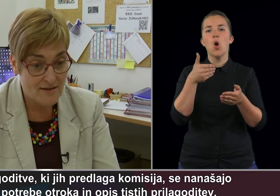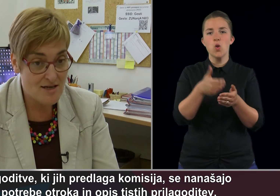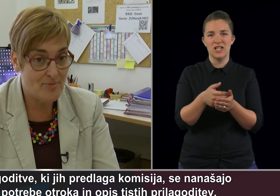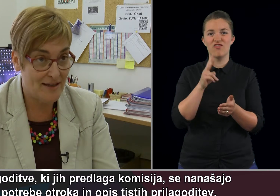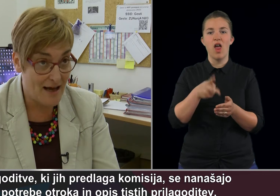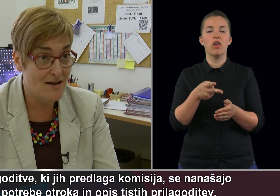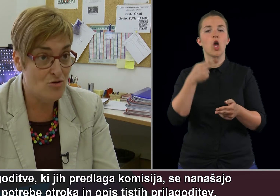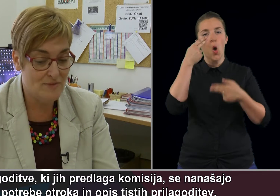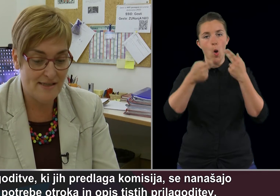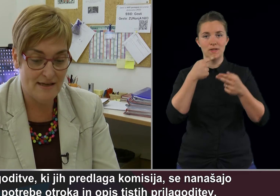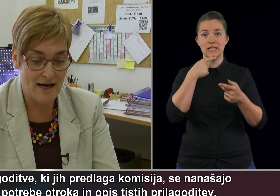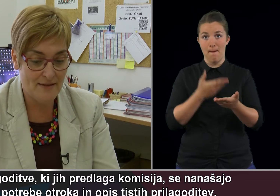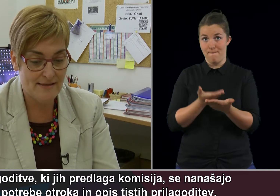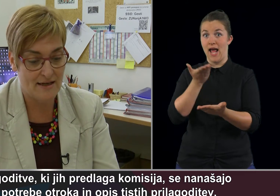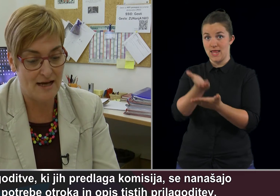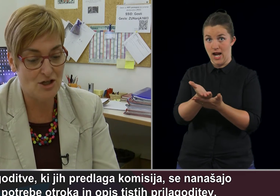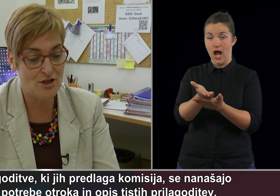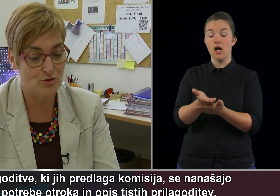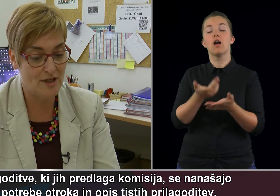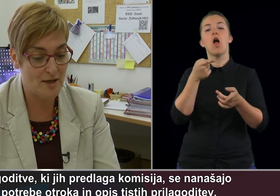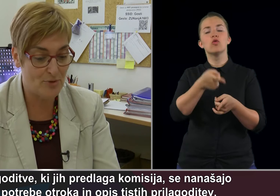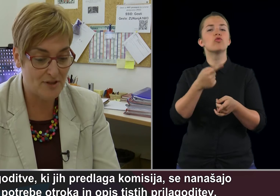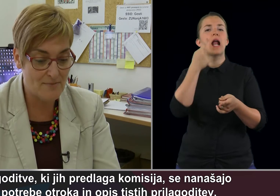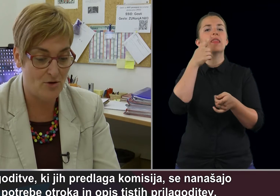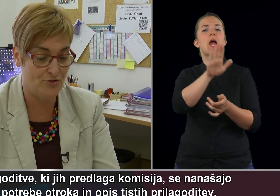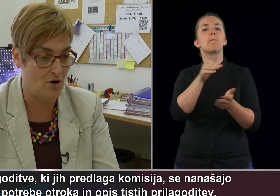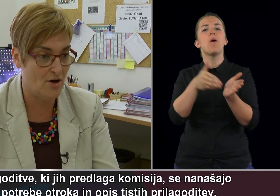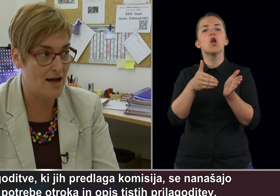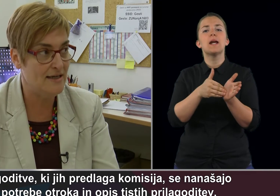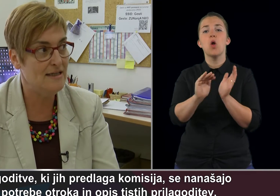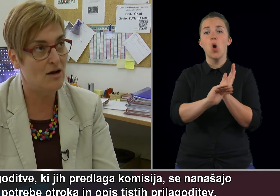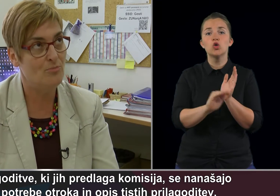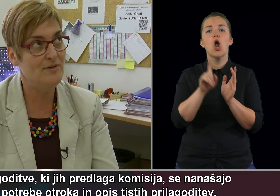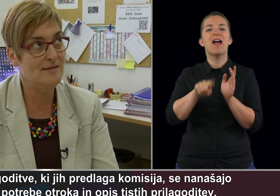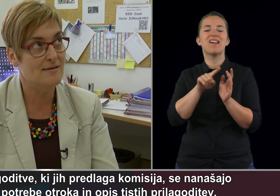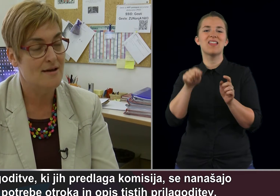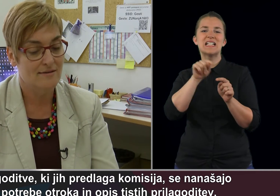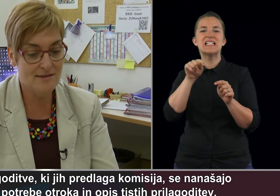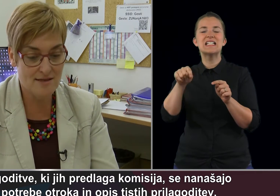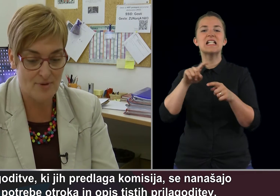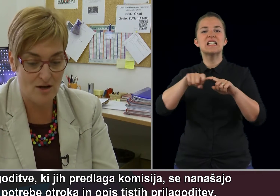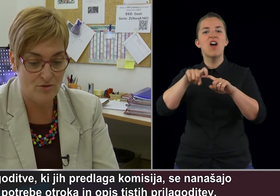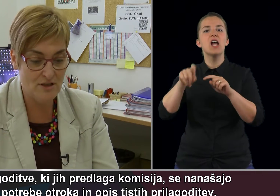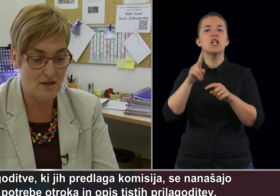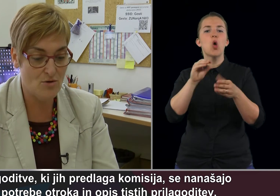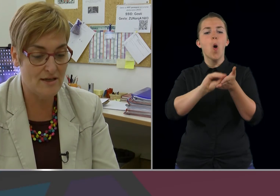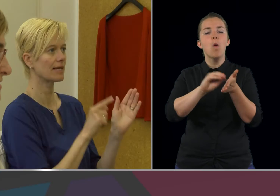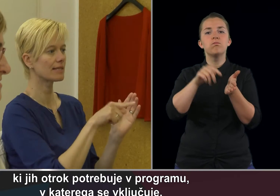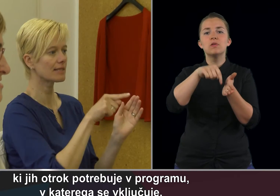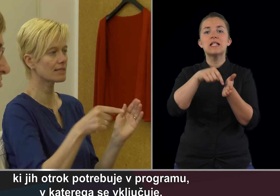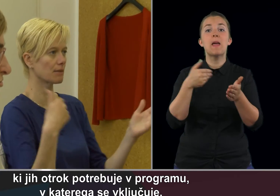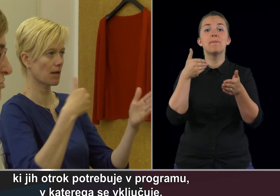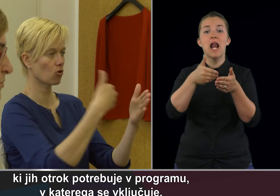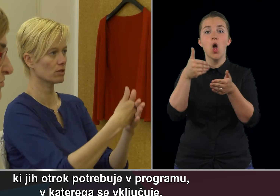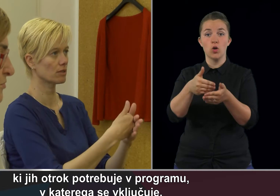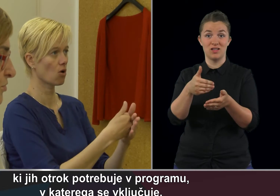Prilagoditve, ki jih predlaga komisija, se nanašajo torej na potrebe otroka in na opis tistih prilagoditev, ki